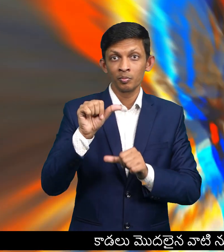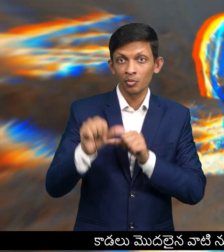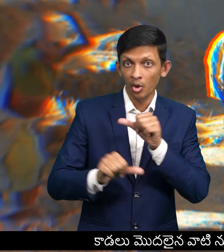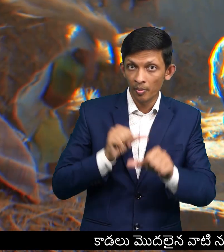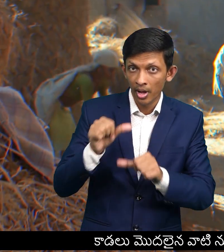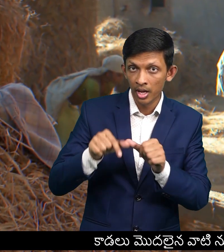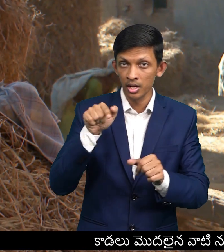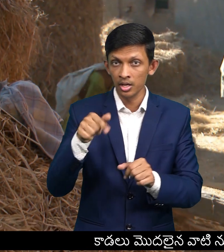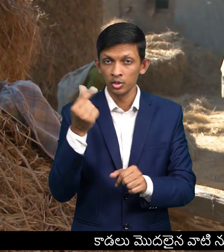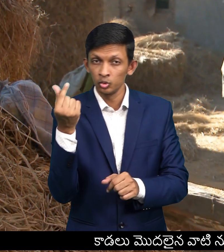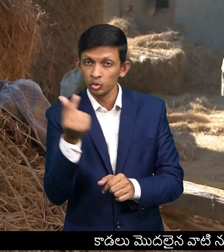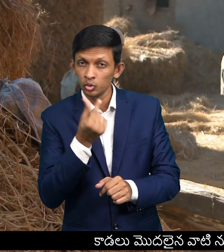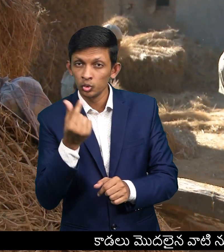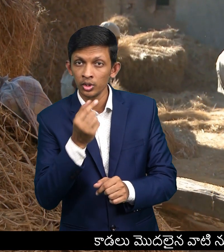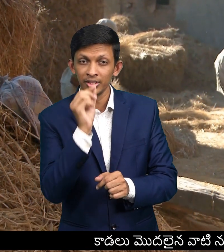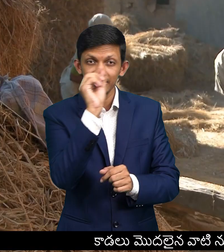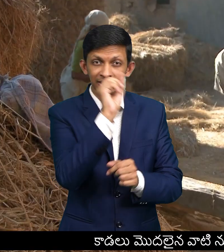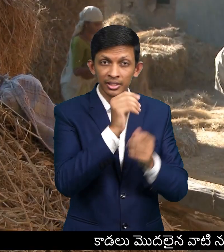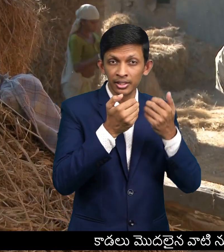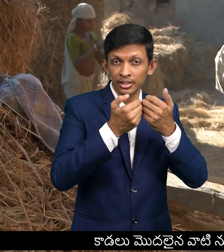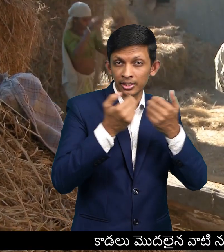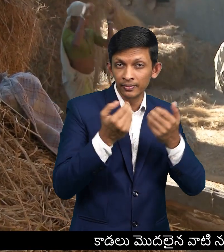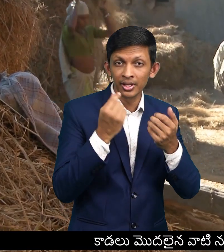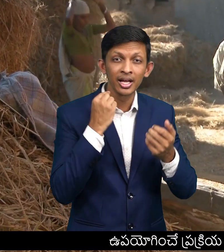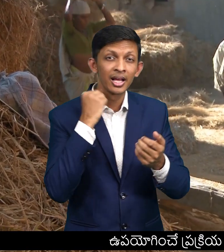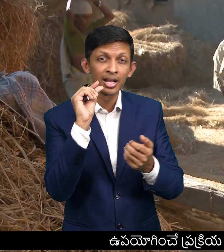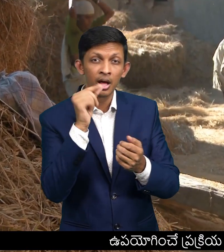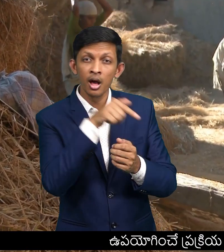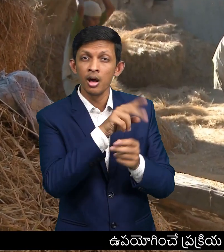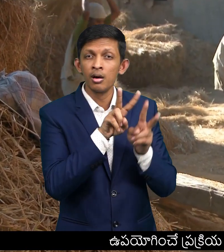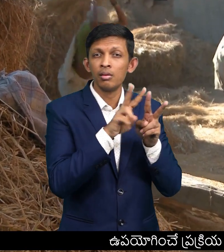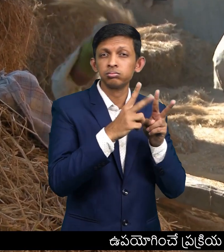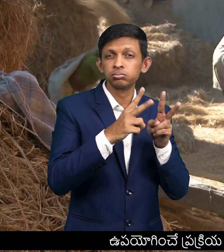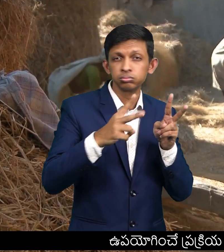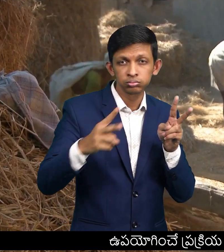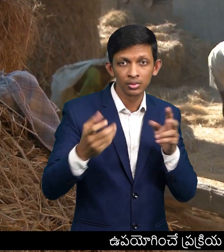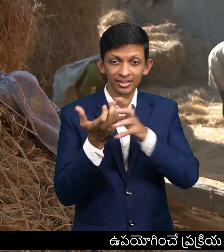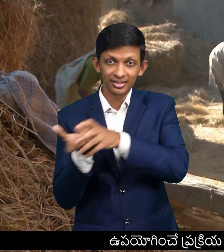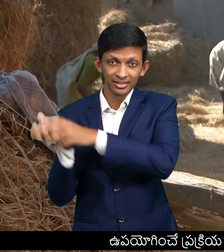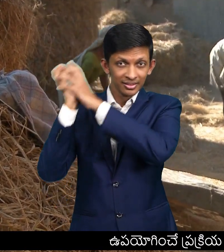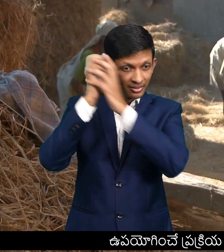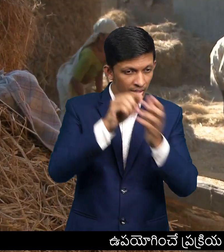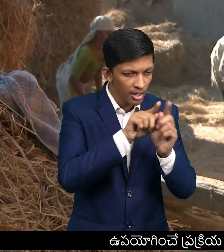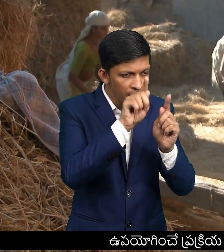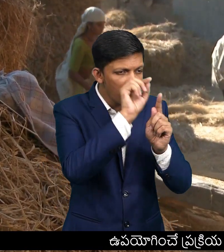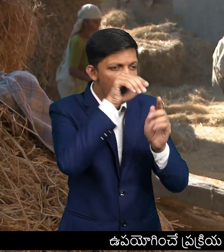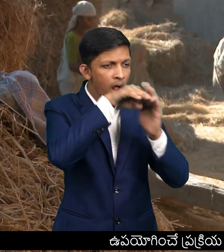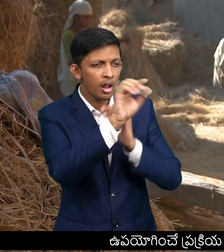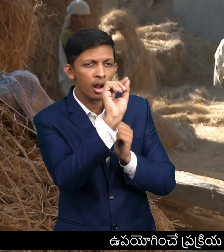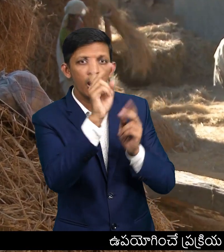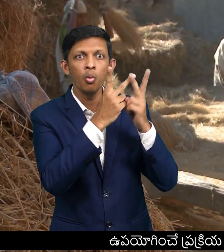కాడలు మొదలైన వాటి నుండి ధాన్యాన్ని వేరు చేయడానికి ఉపయోగించే ప్రక్రియ నూర్పిడి చేయడం అంటారు.